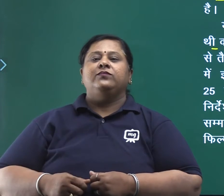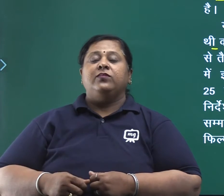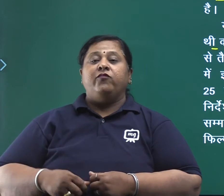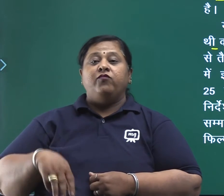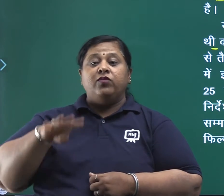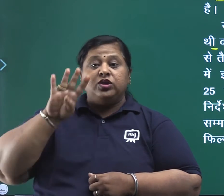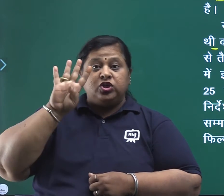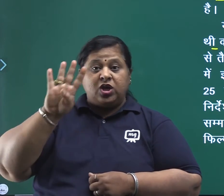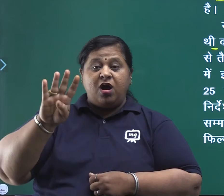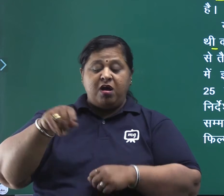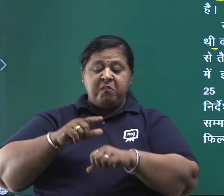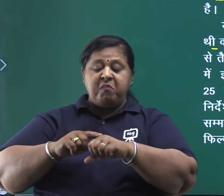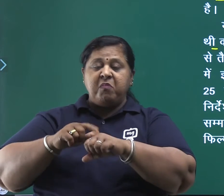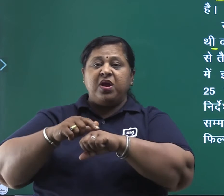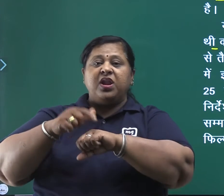वह 4 महीने की